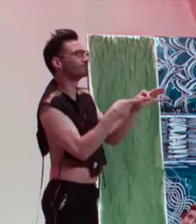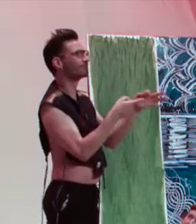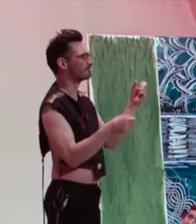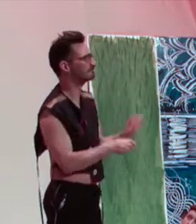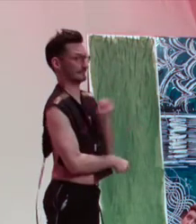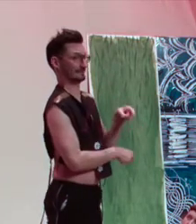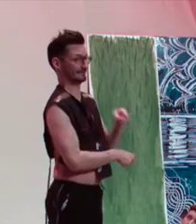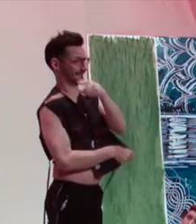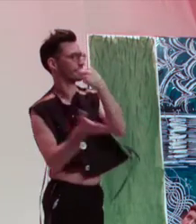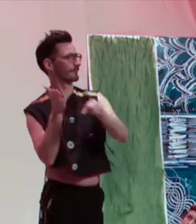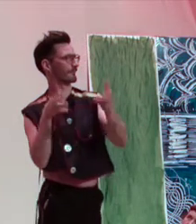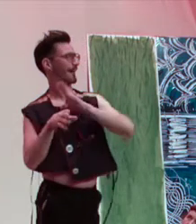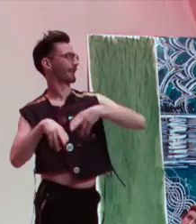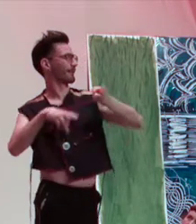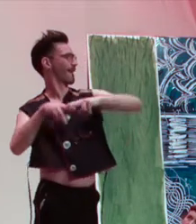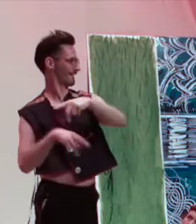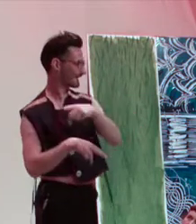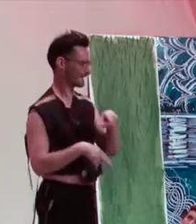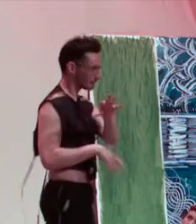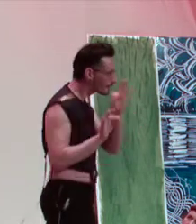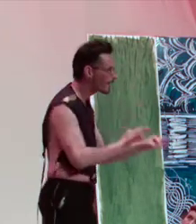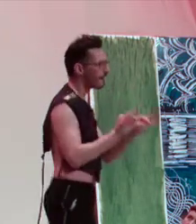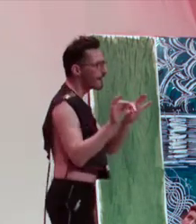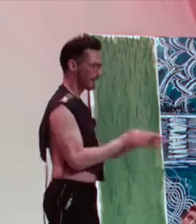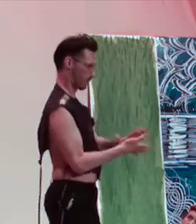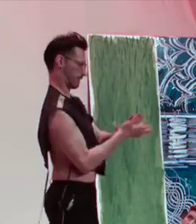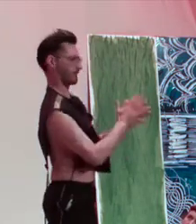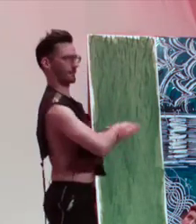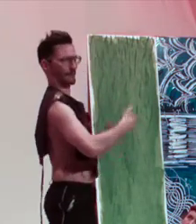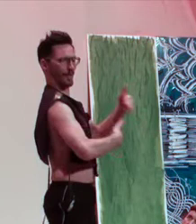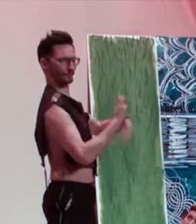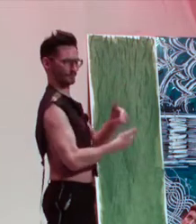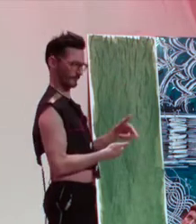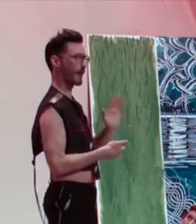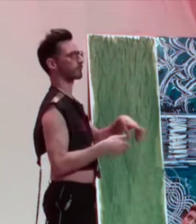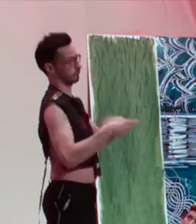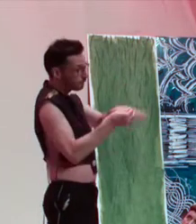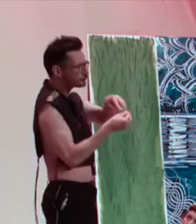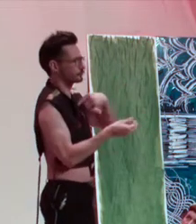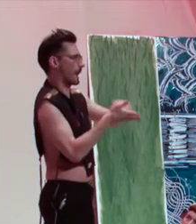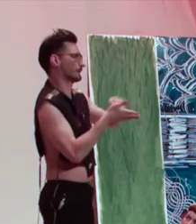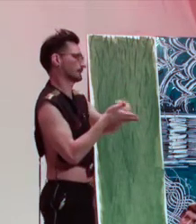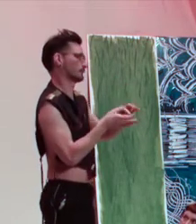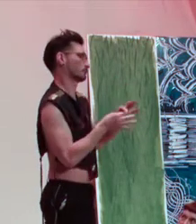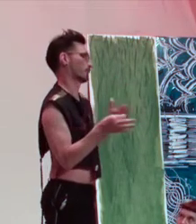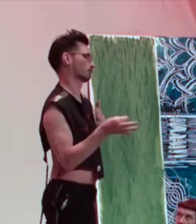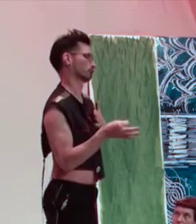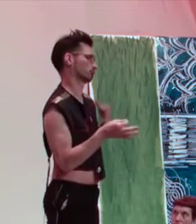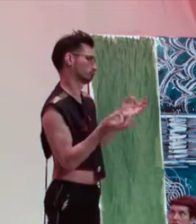à la fin, justement. Donc là, je me suis inspirée de ce conte-là. Donc voilà, et c'est un mélange de différents contes. Et après,